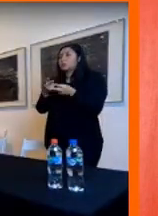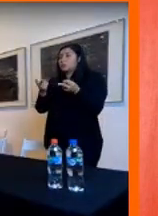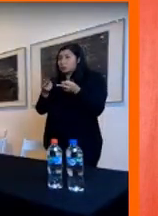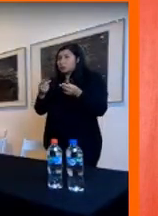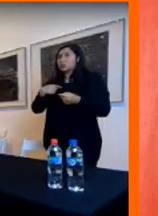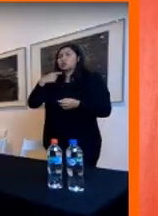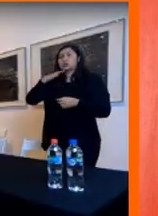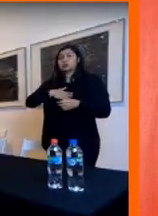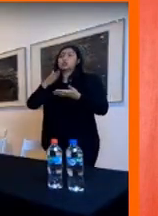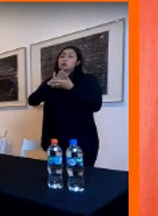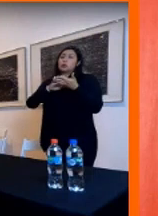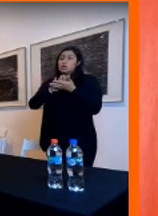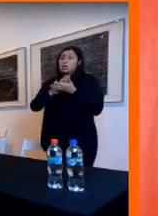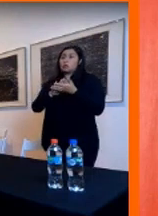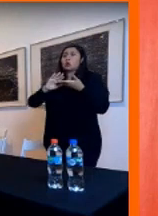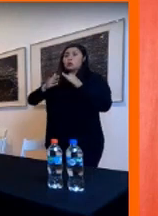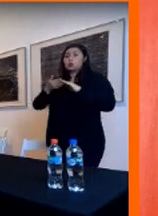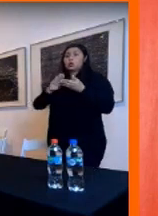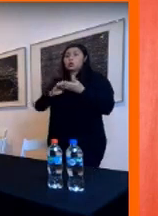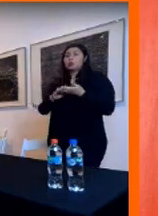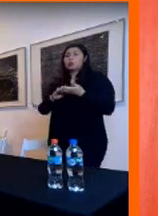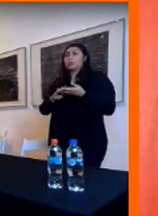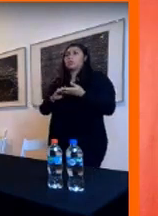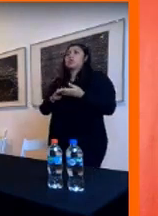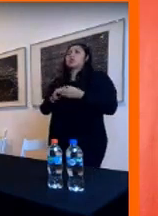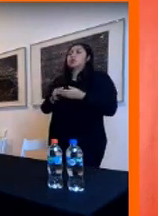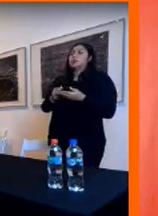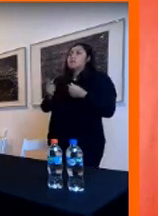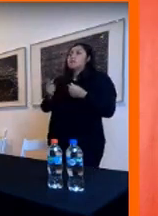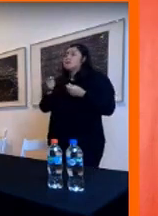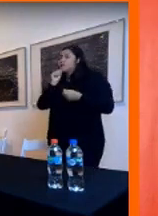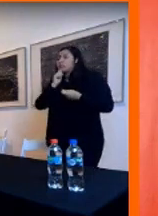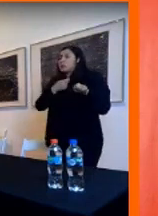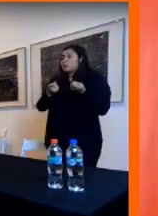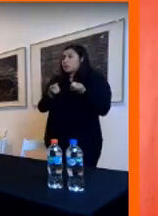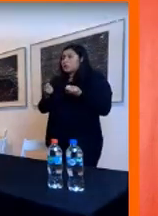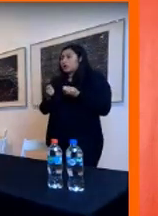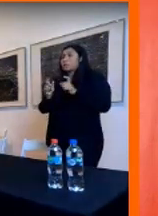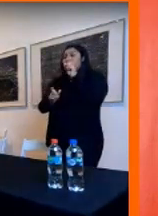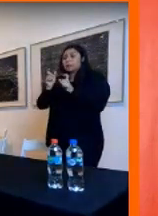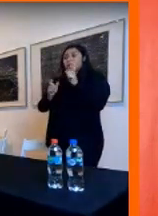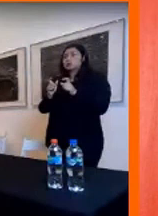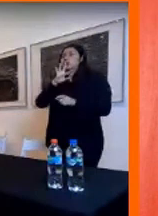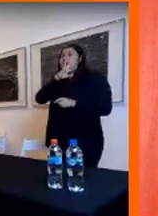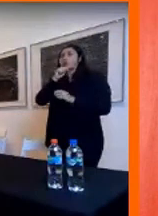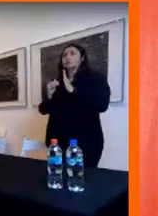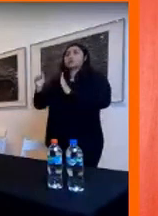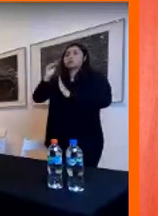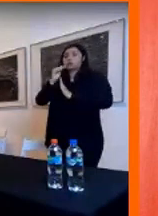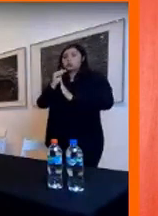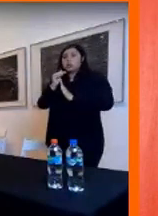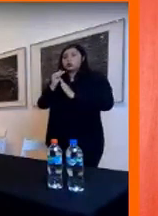la comunidad sorda, la comunidad ciega. Las personas mayores, en este caso, han sido sumamente abiertas a poder